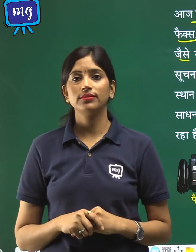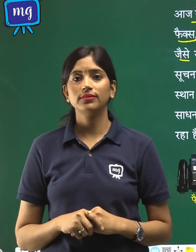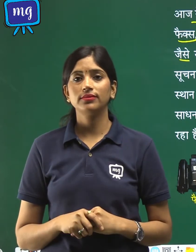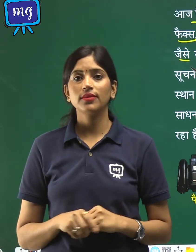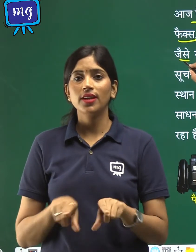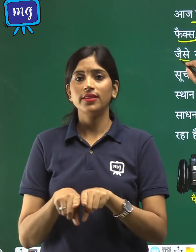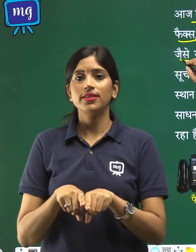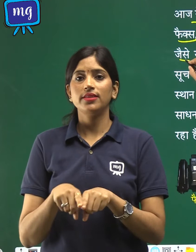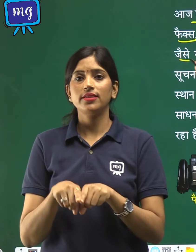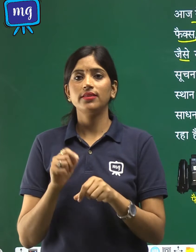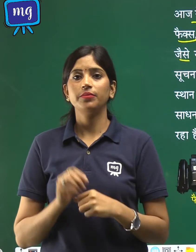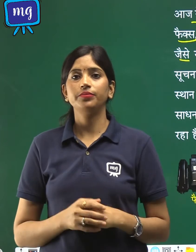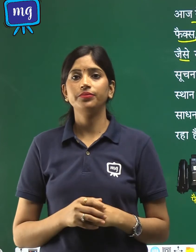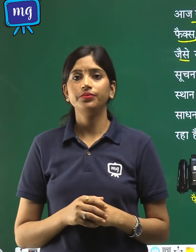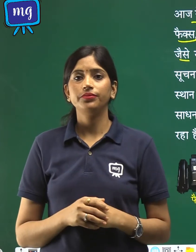जैसे